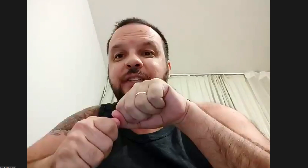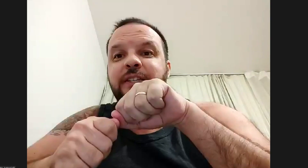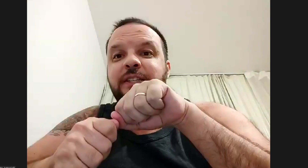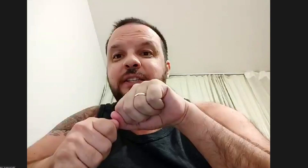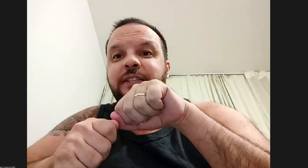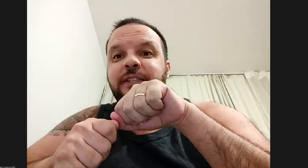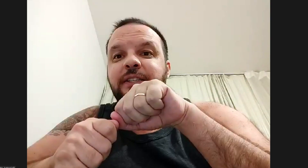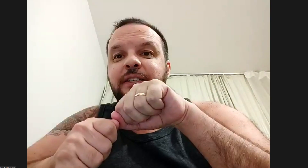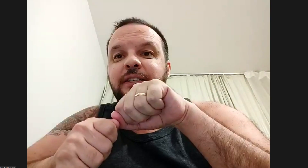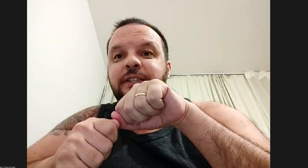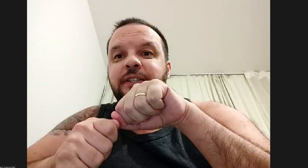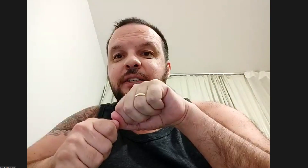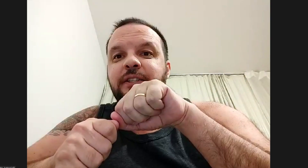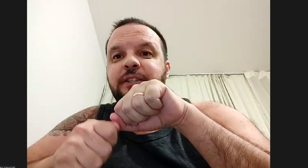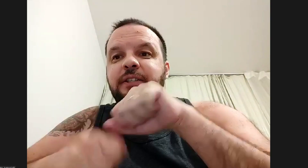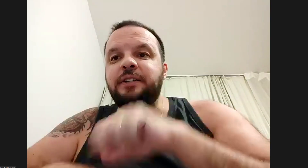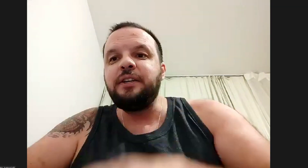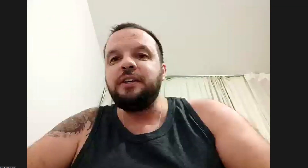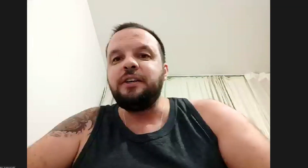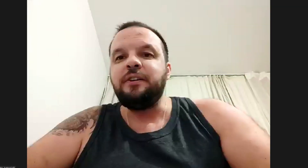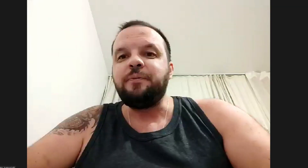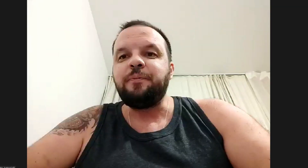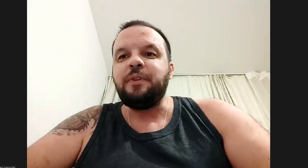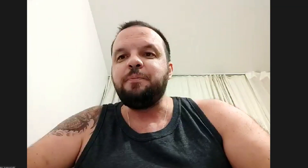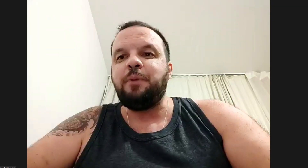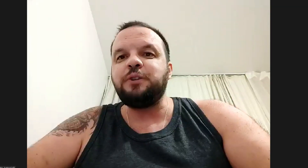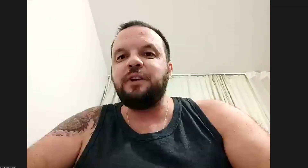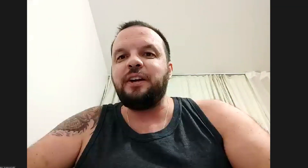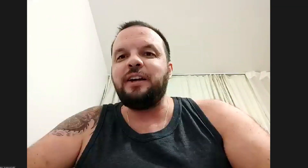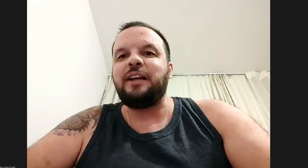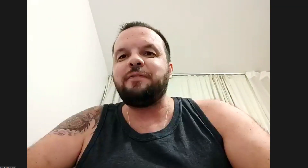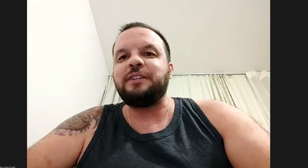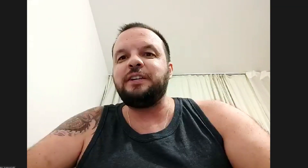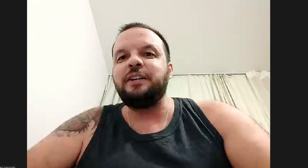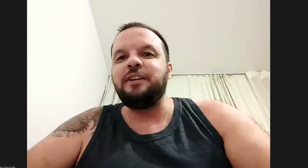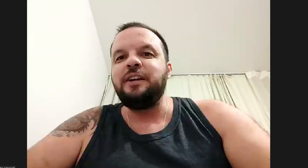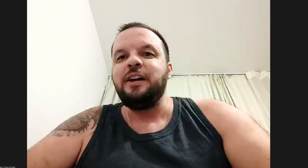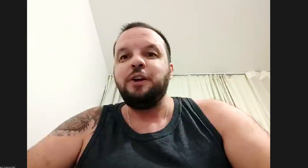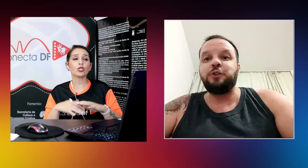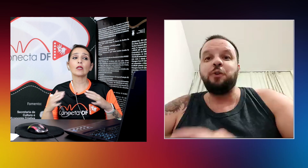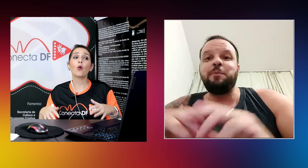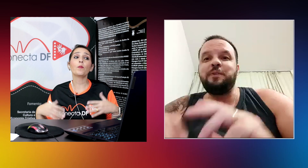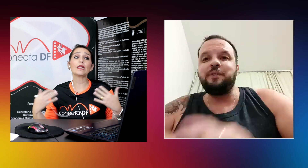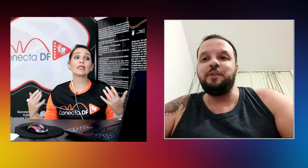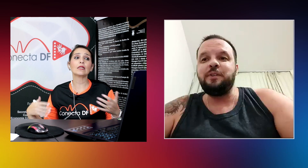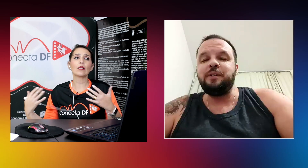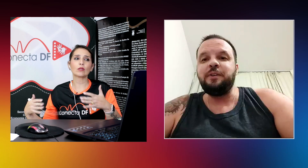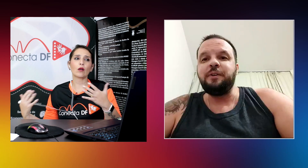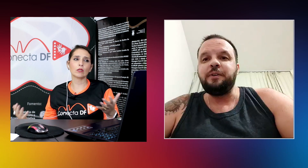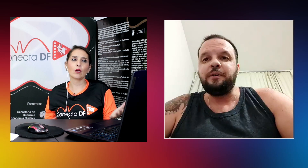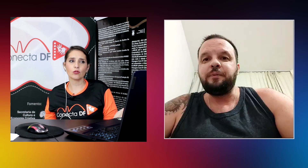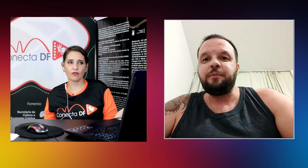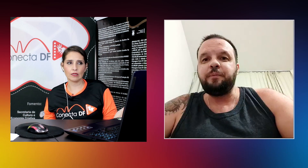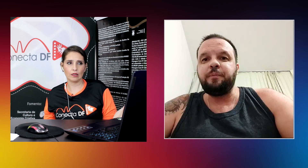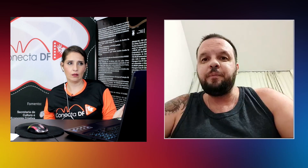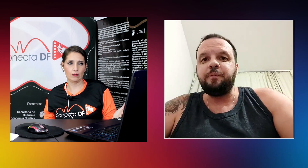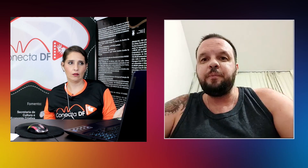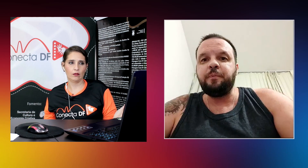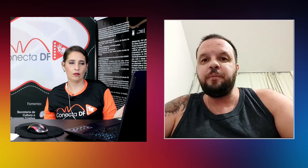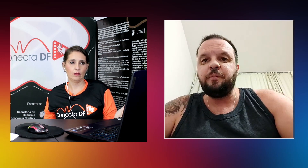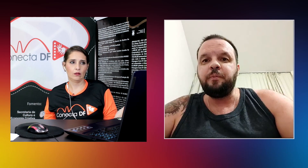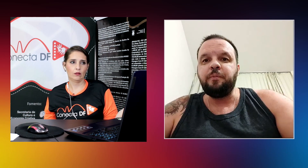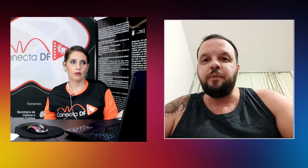coisa? Fazer qualquer coisa. Mas Tá. dependendo do contexto, a gente não precisa usar o sinal de